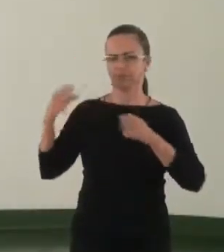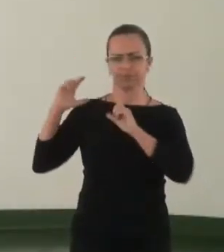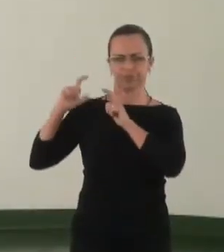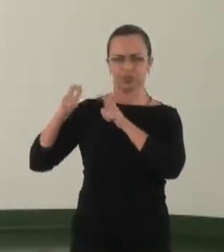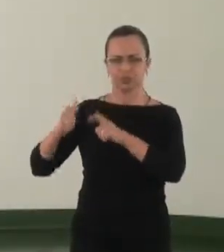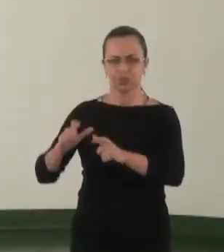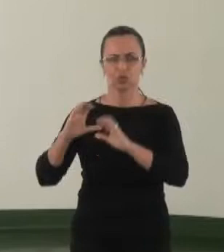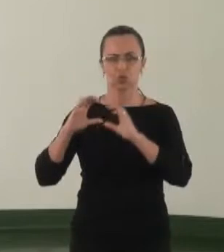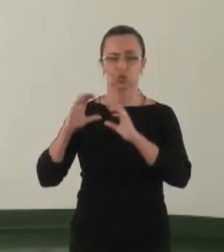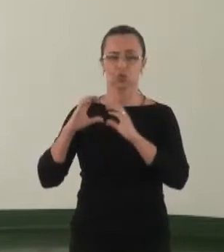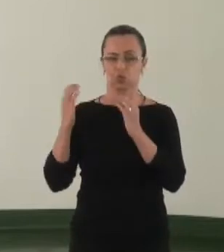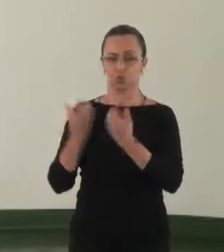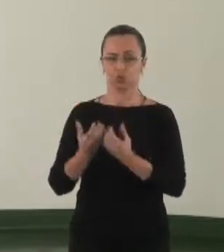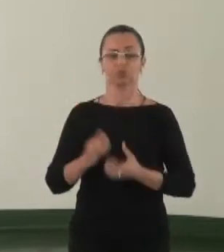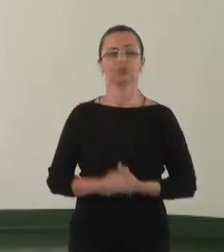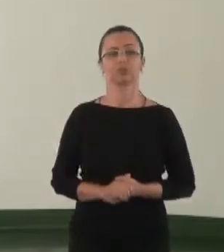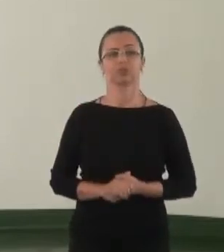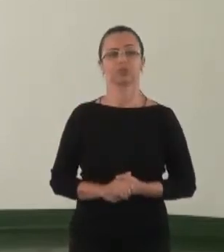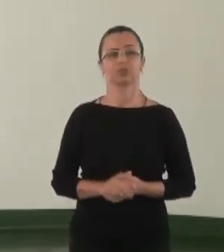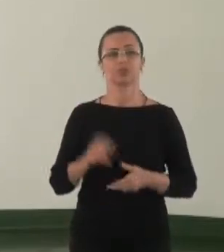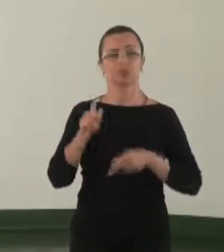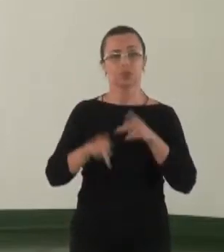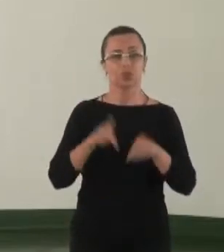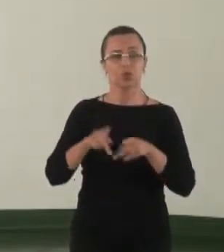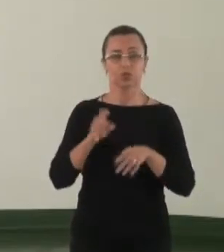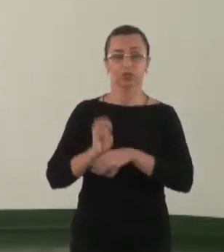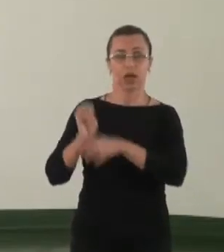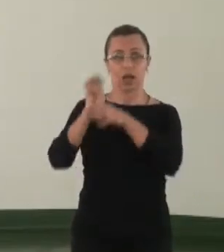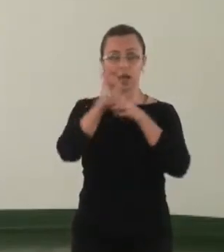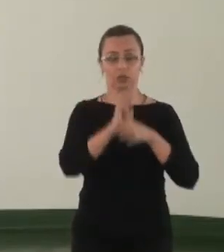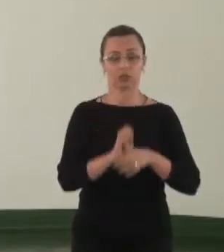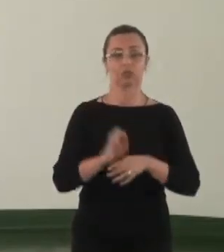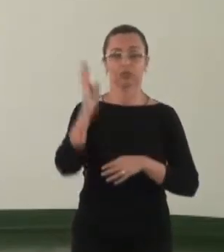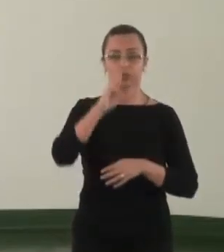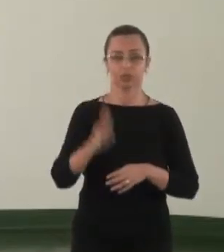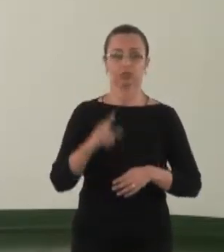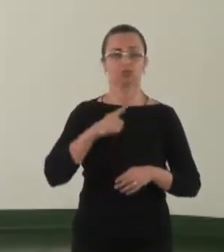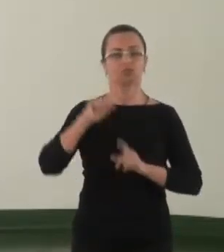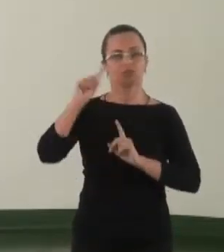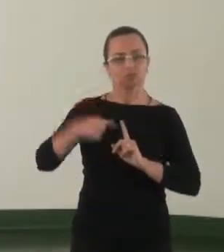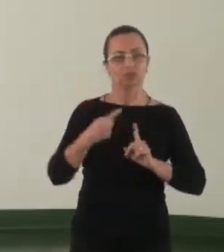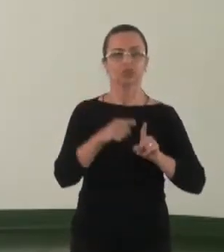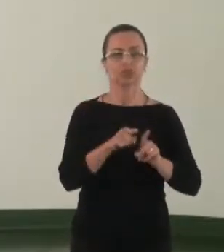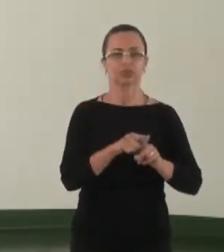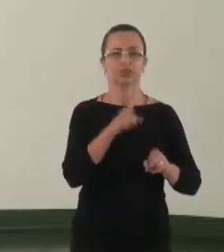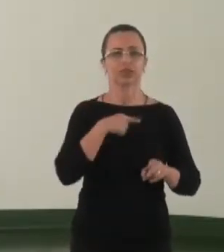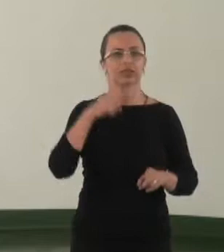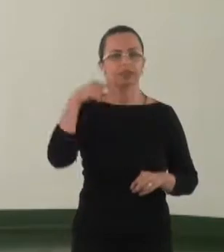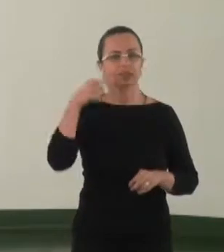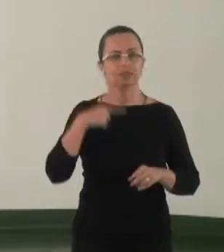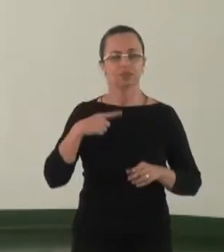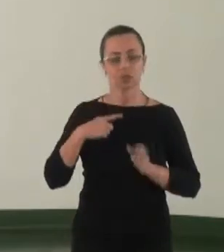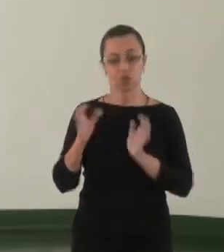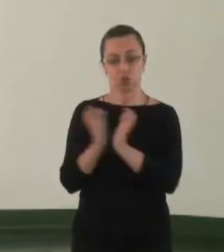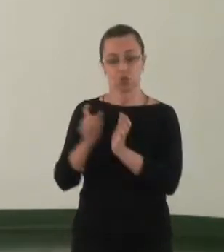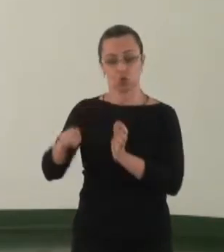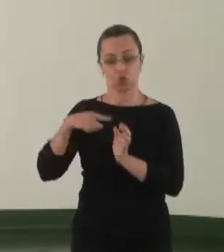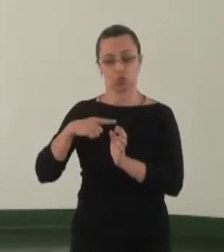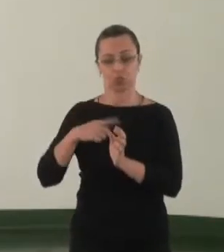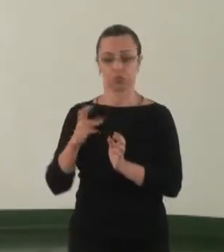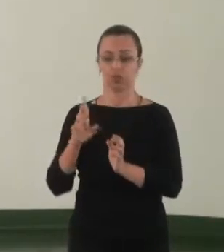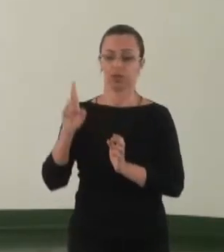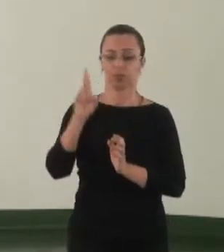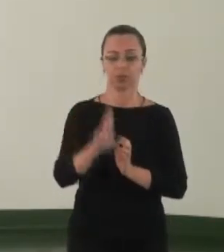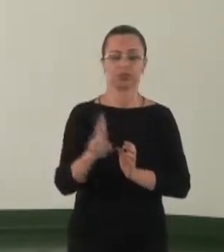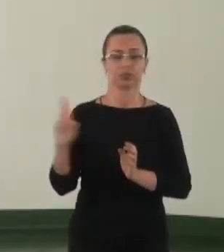os parceiros da causa pelos estados brasileiros e a perseguição destes pelos defensores das entidades representativas. Ou